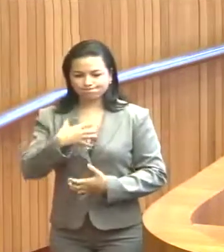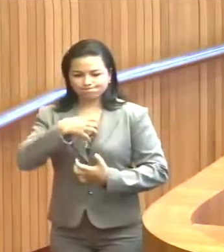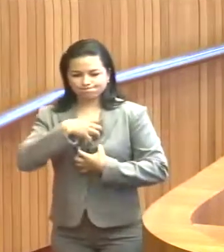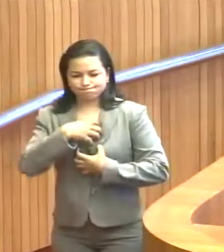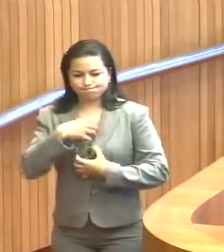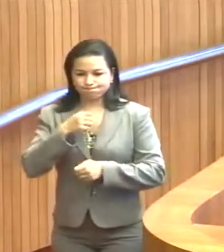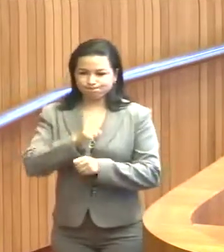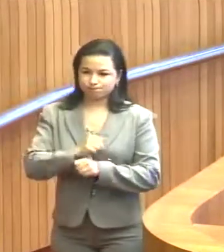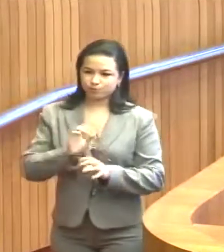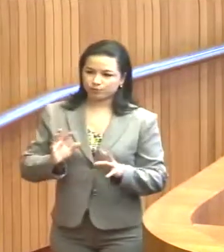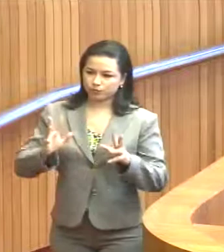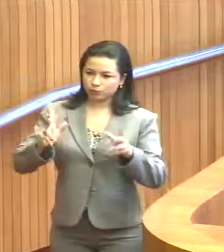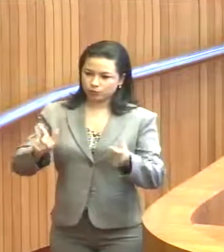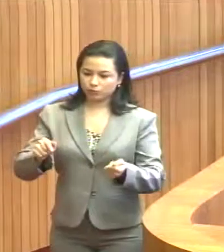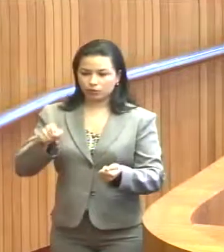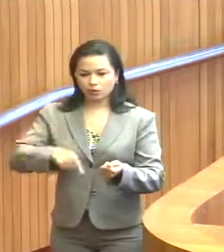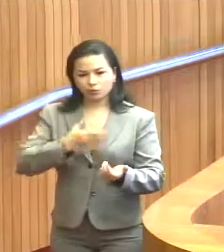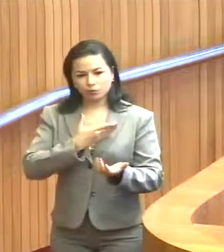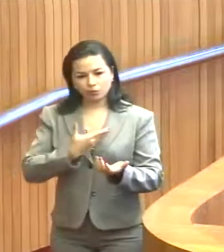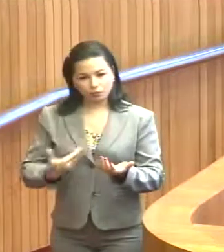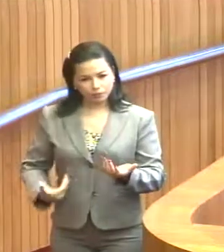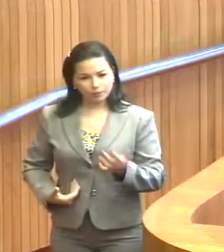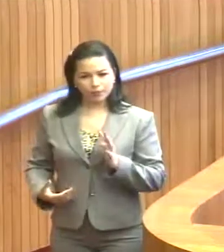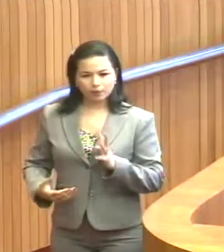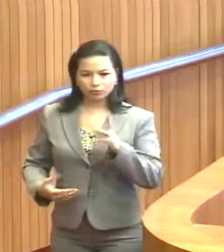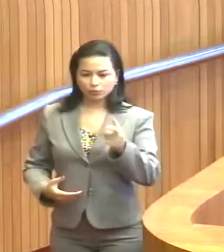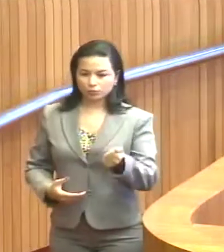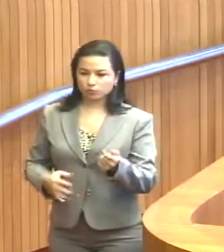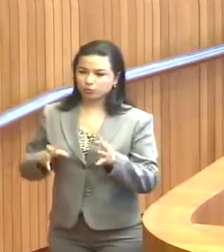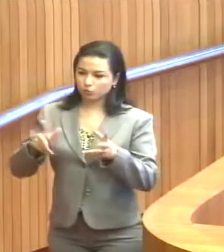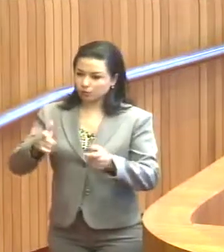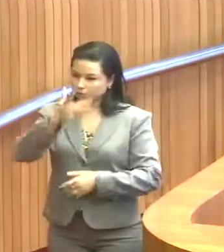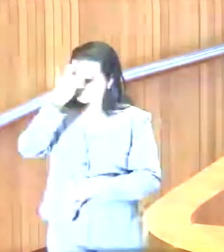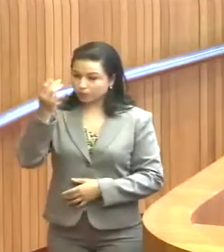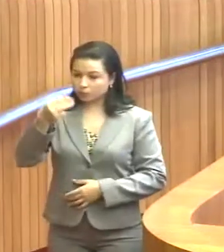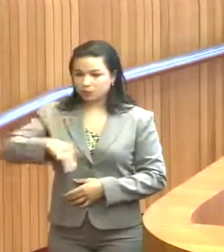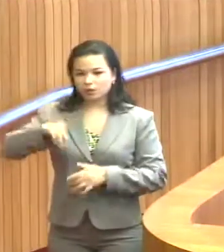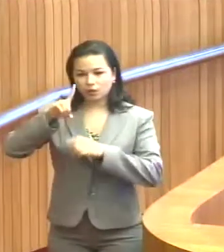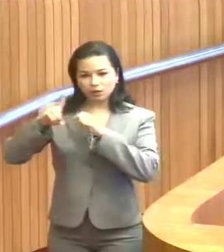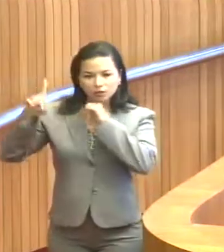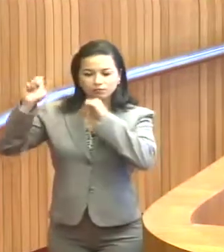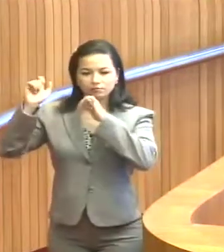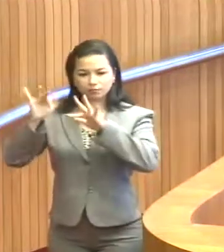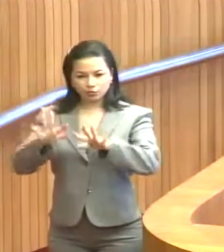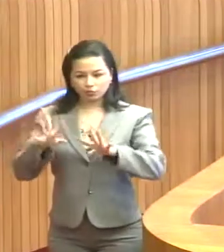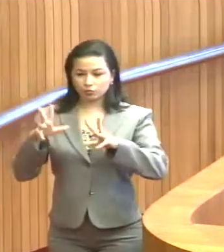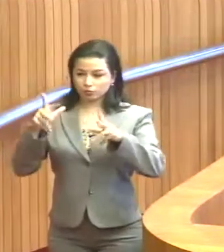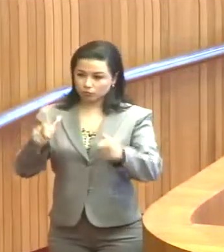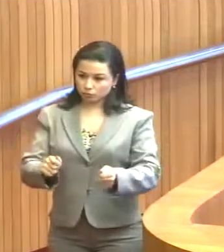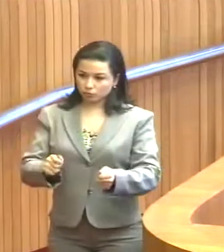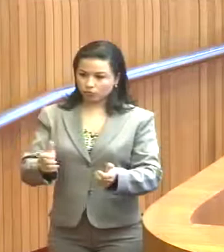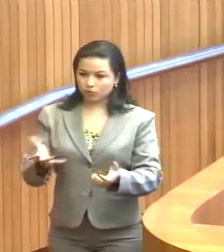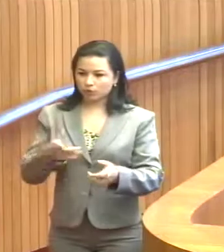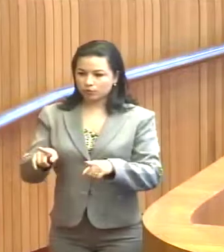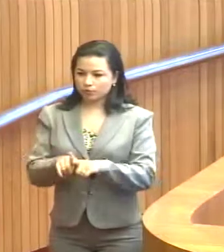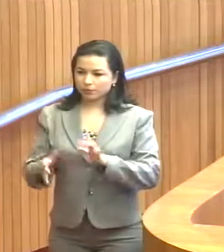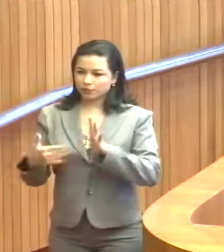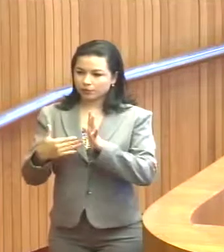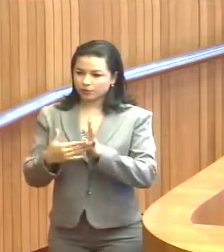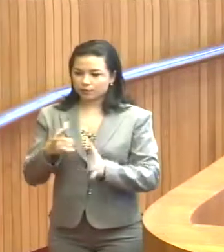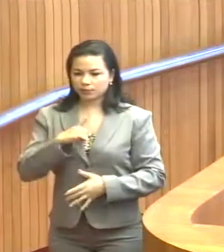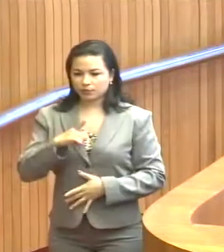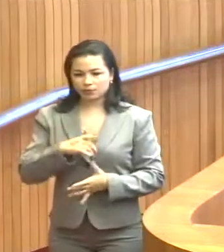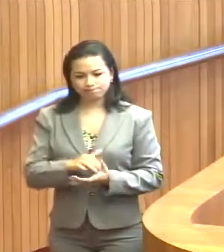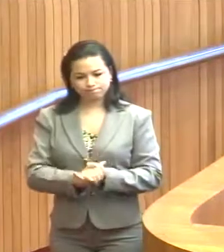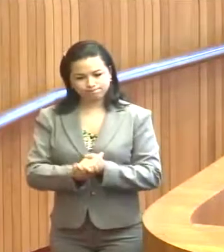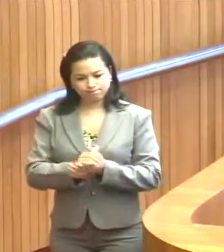é possível fazer um governo para todos, um governo para todos os maranhenses. Que Deus abençoe a todos. Quero, inclusive, finalizar deixando os